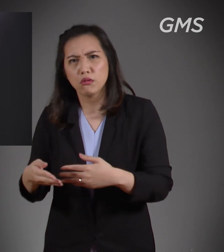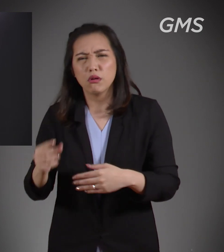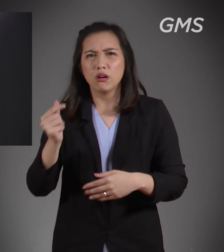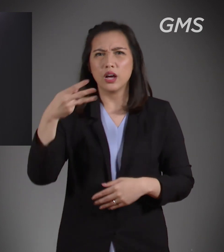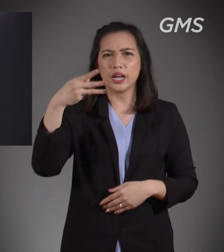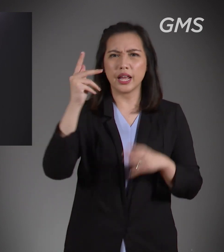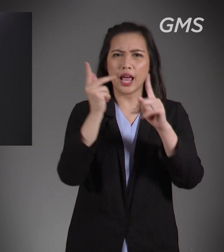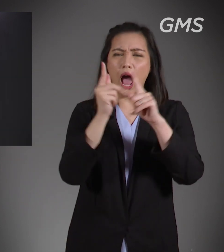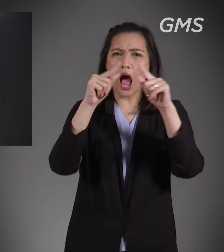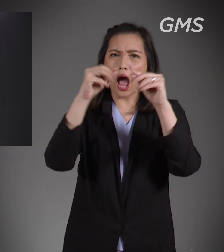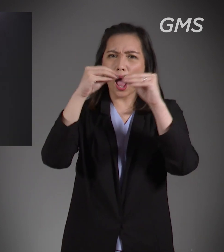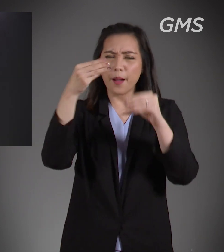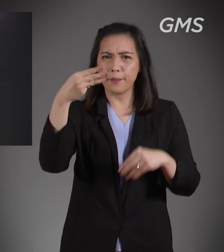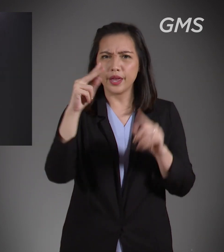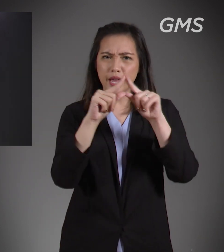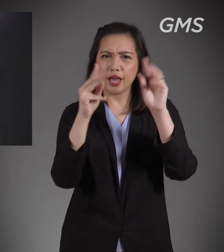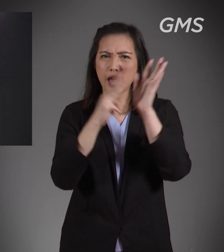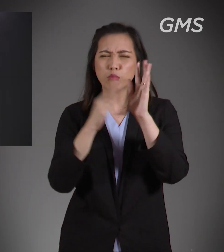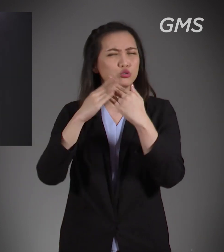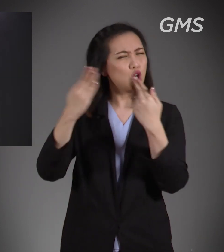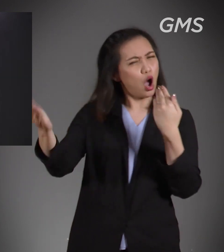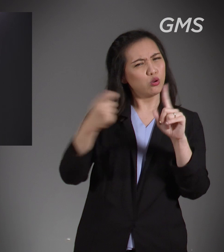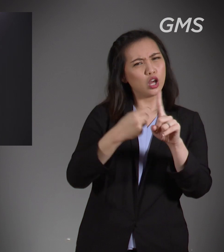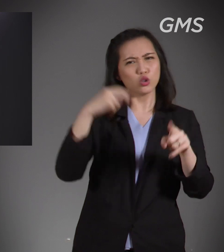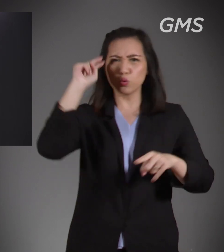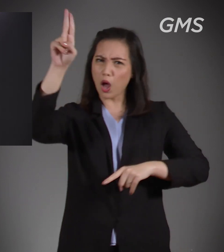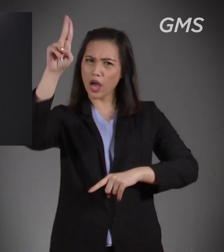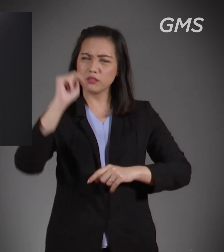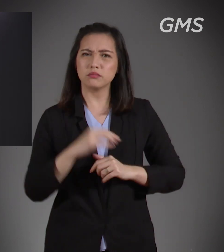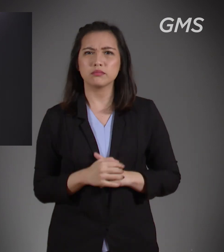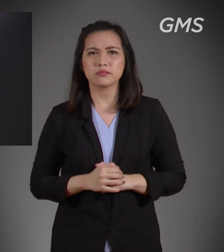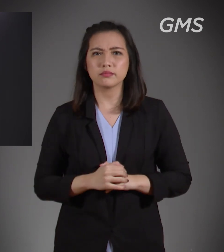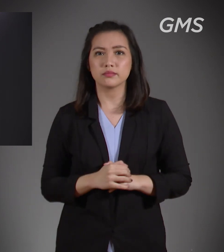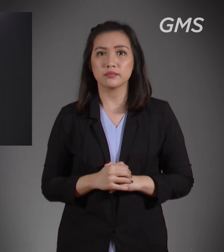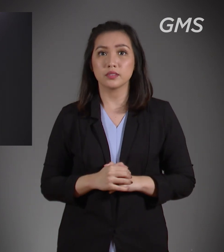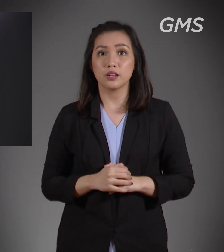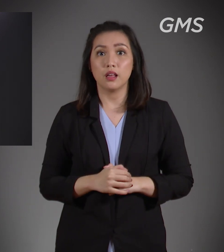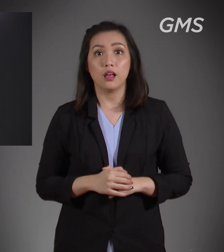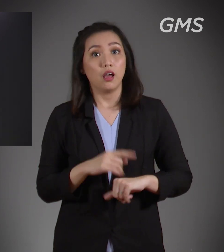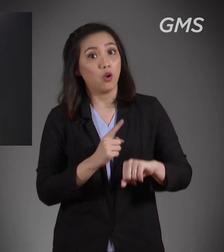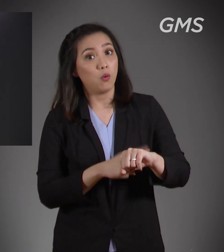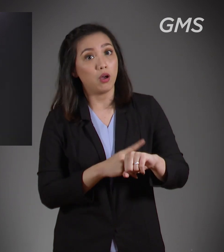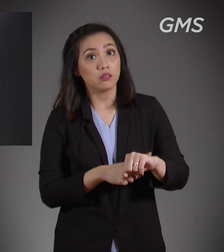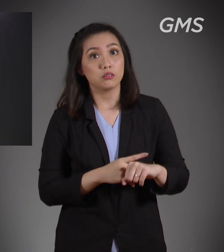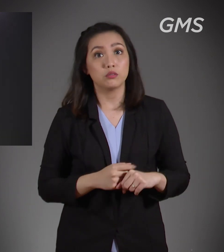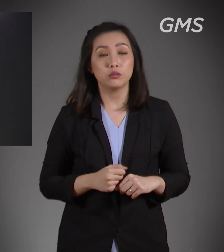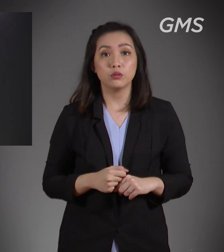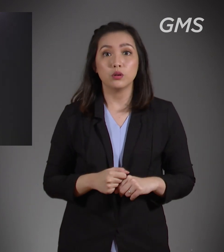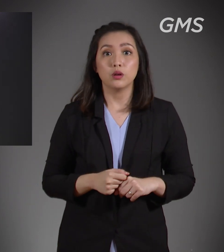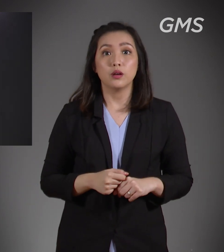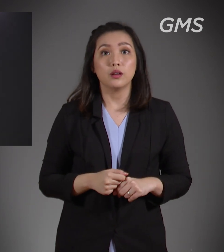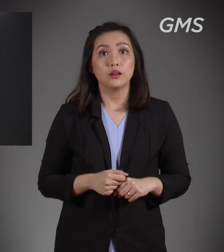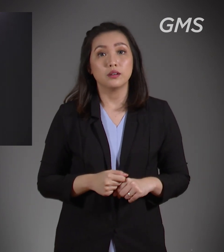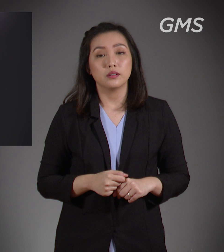hanya dekat Allah saja aku tenang. Nah, apa yang terjadi adalah justru ketika dia berbalik pada Tuhan dan dia menyeret bangsa Israel untuk